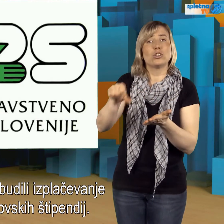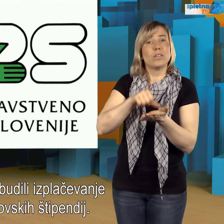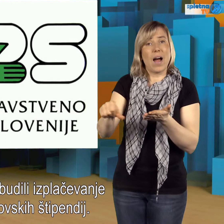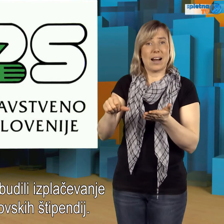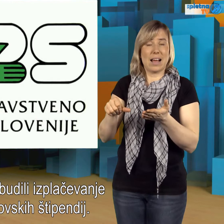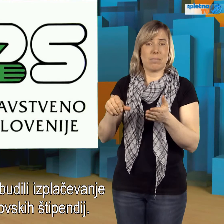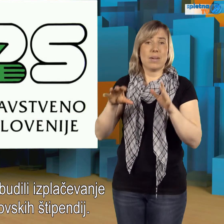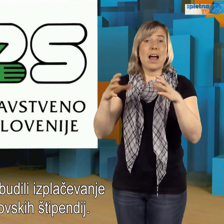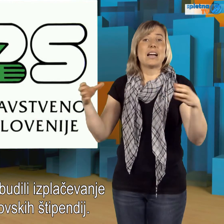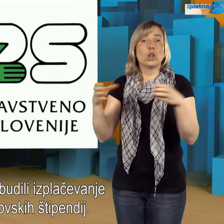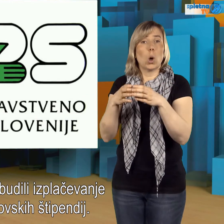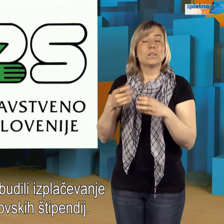štipendij.